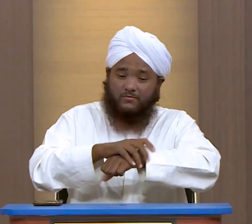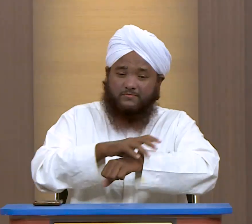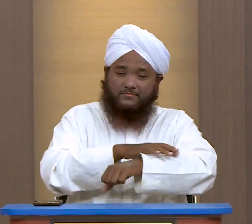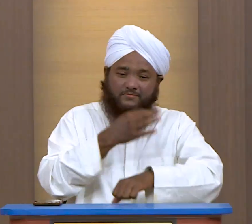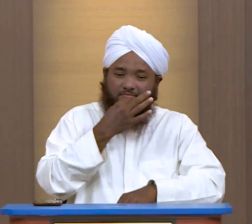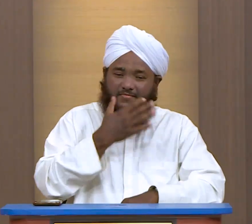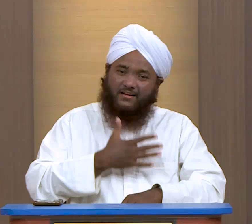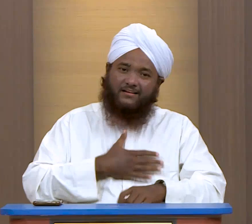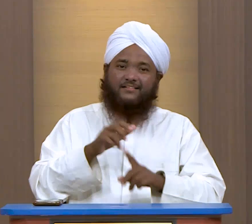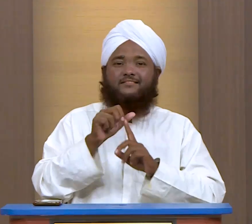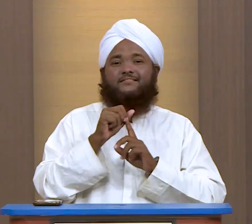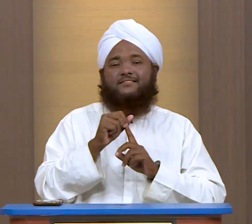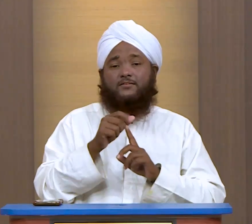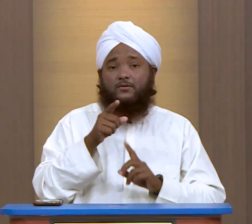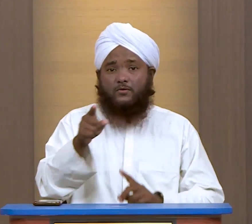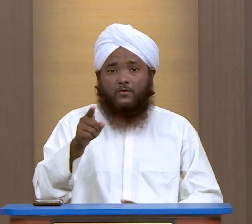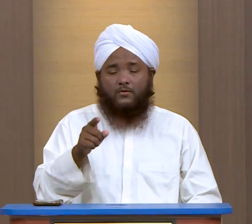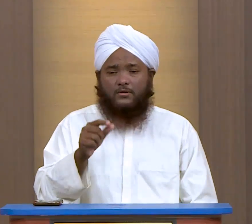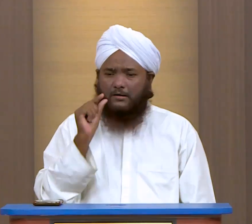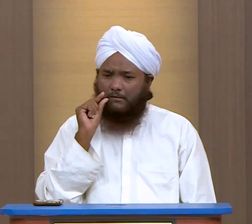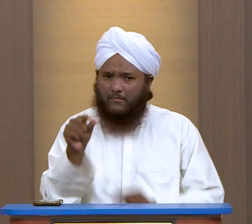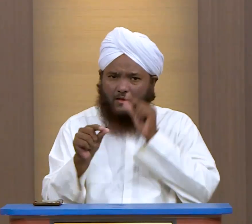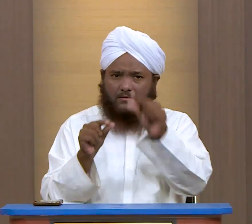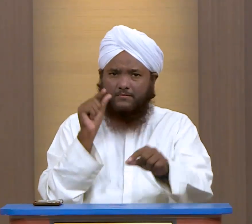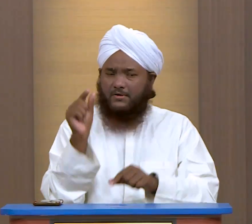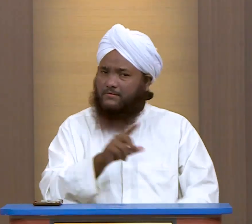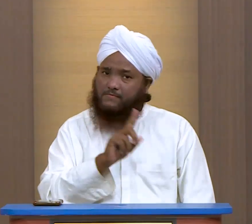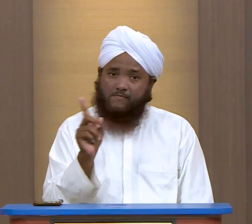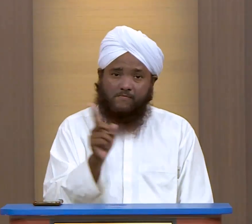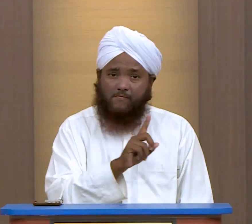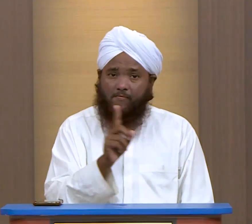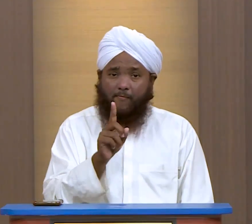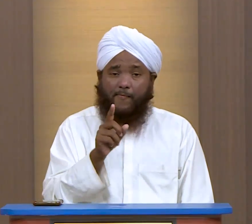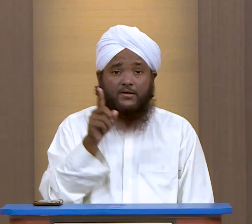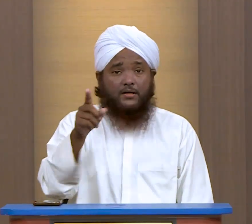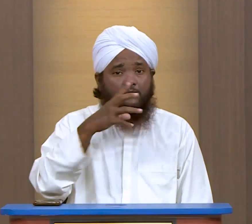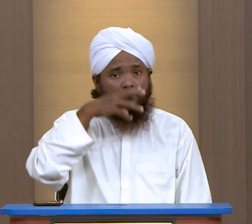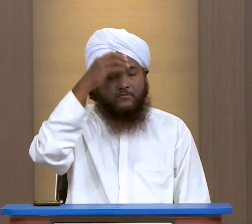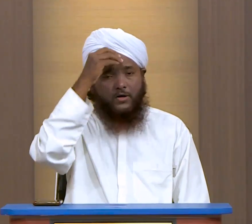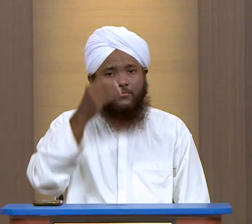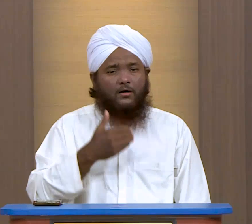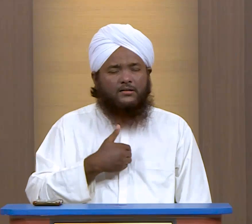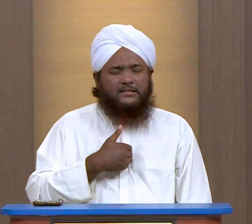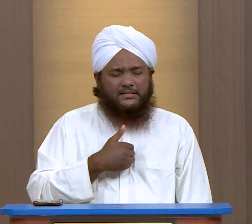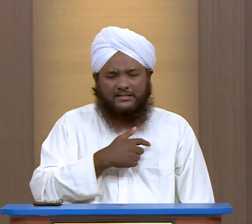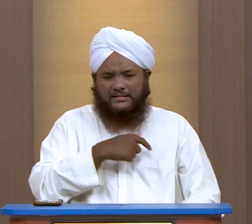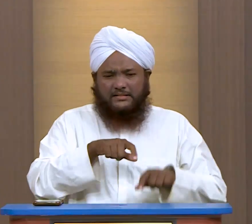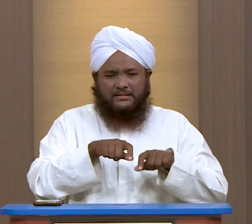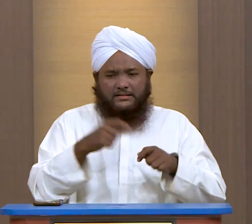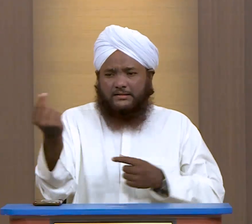یعنی ایسا کوئی کلمہ زبان سے نہ نکالنا جس سے یہ سمجھا جائے کہ ان کی طرف سے طبیعت